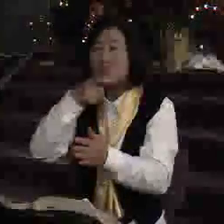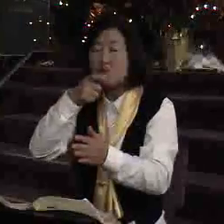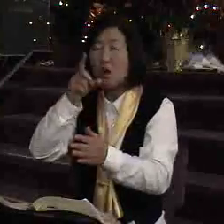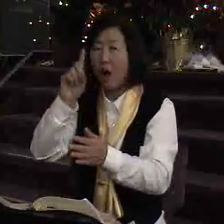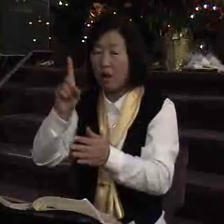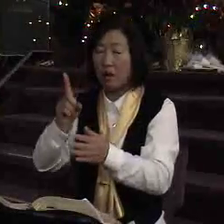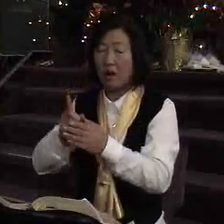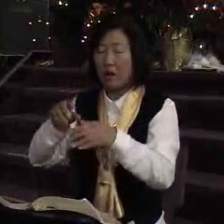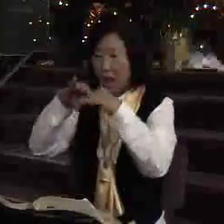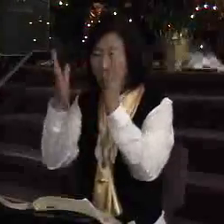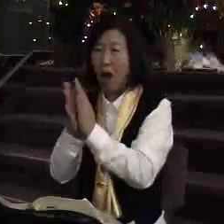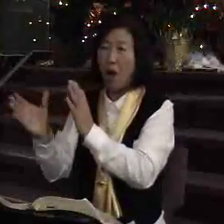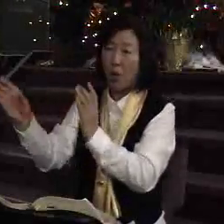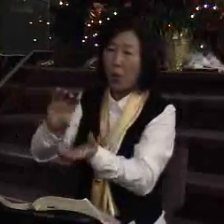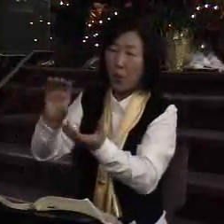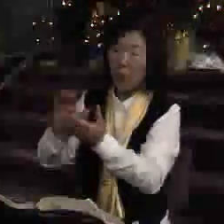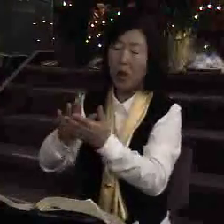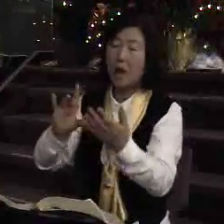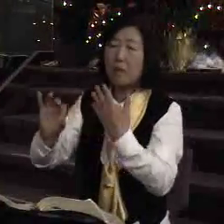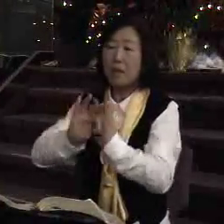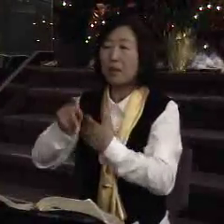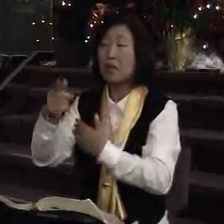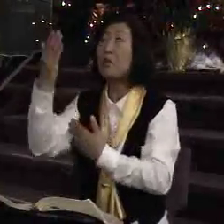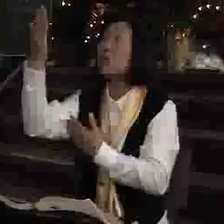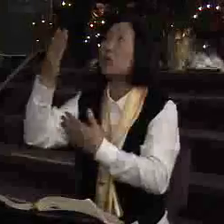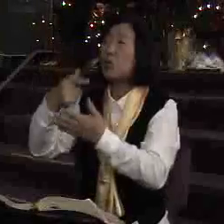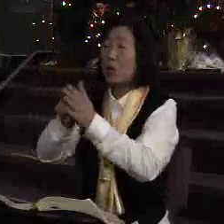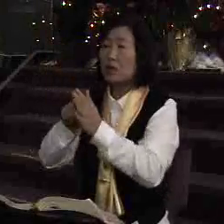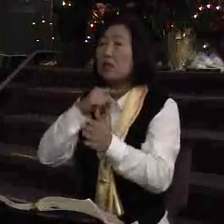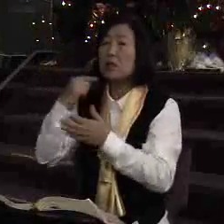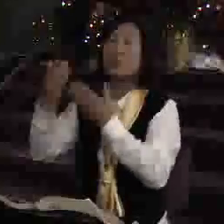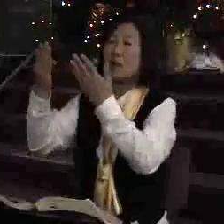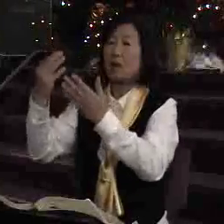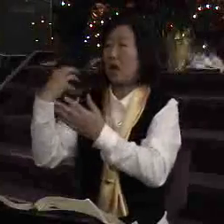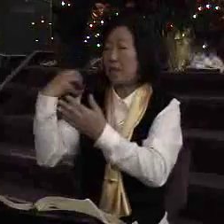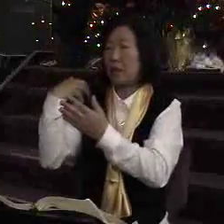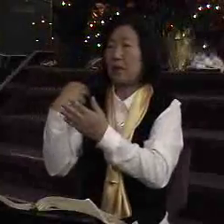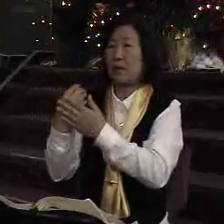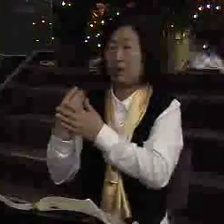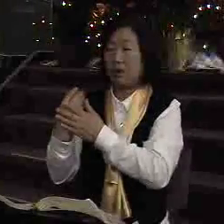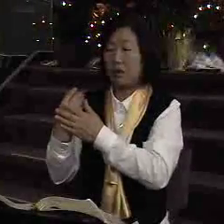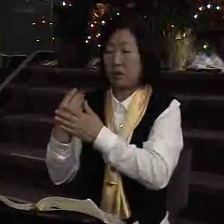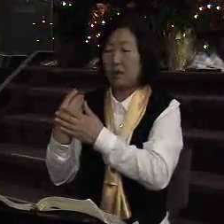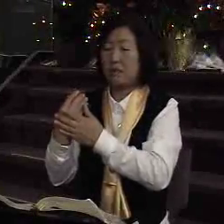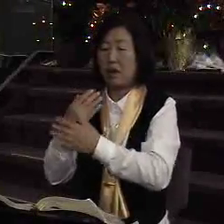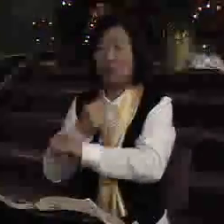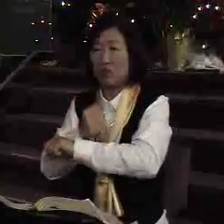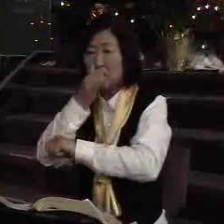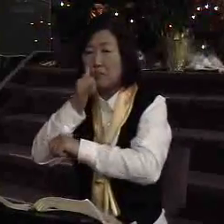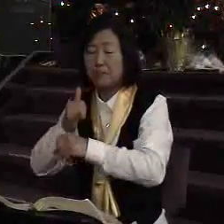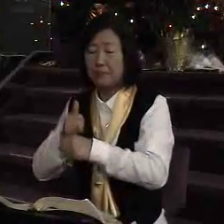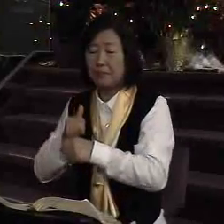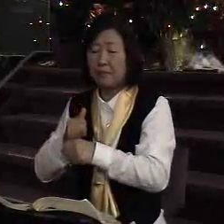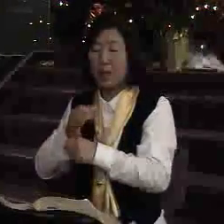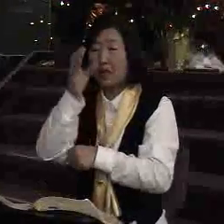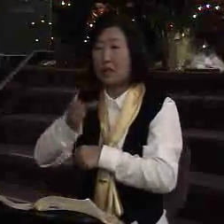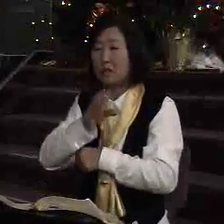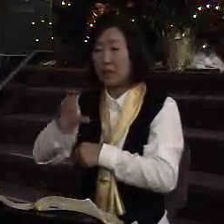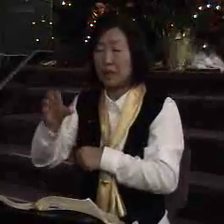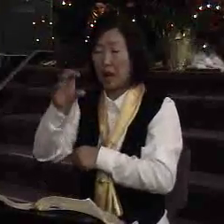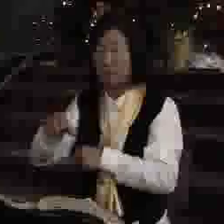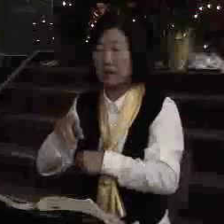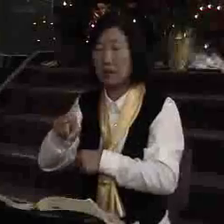다 쏟으셨다면 그분을 위해 내가 희생을 감당하는 것이 어찌 희생이라 말할 수 있겠느냐. 십자가 앞에서만 그